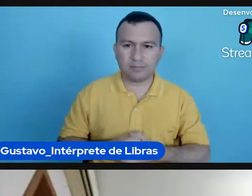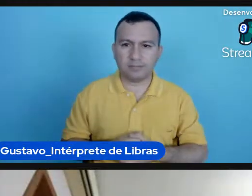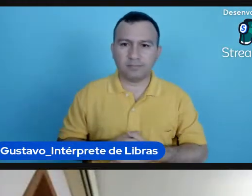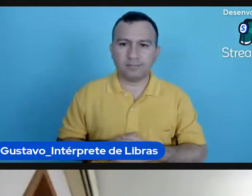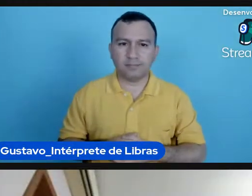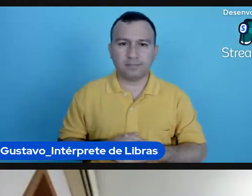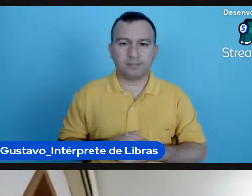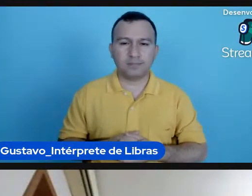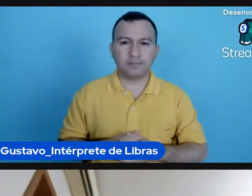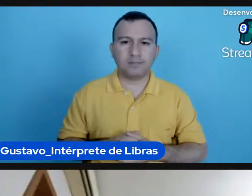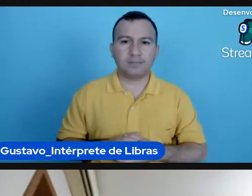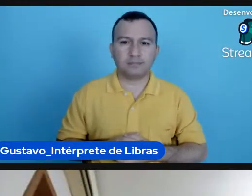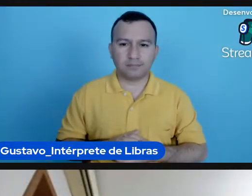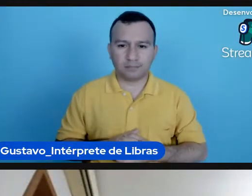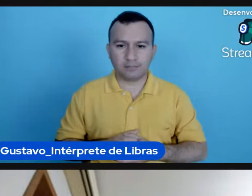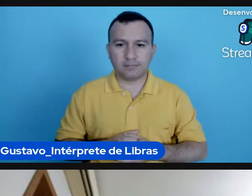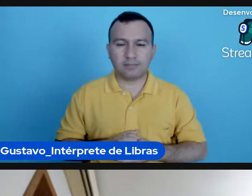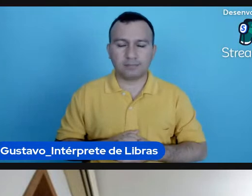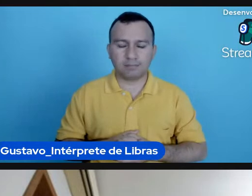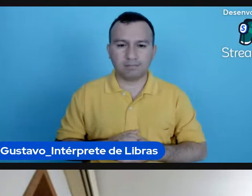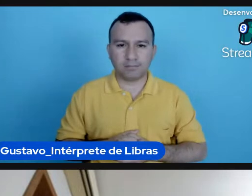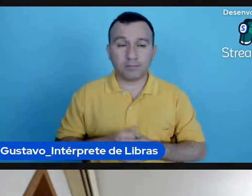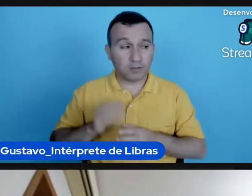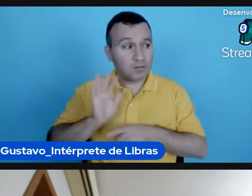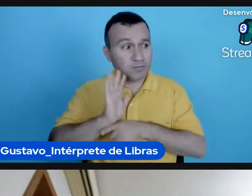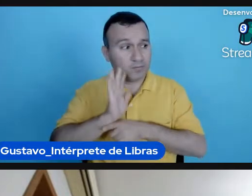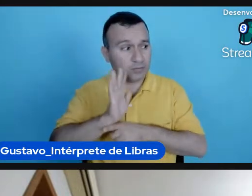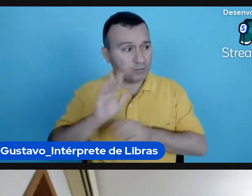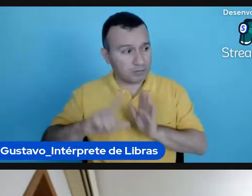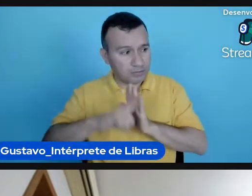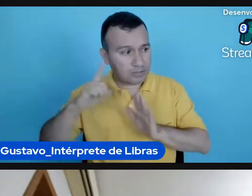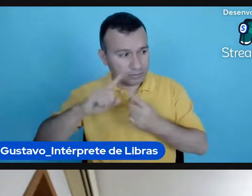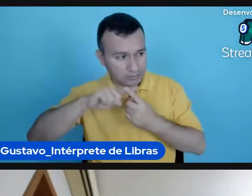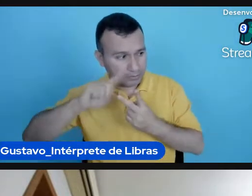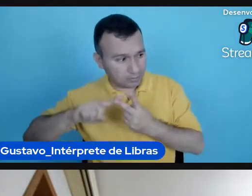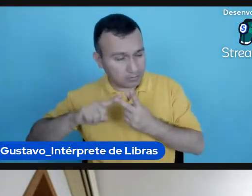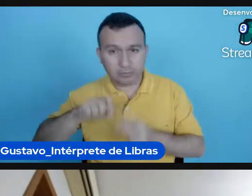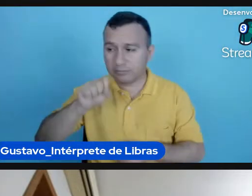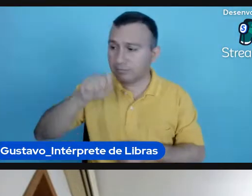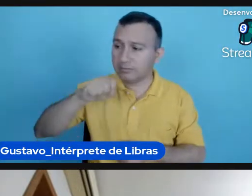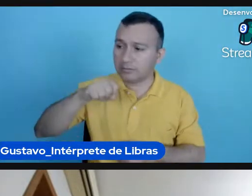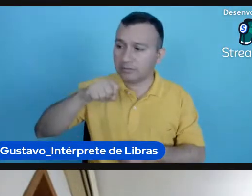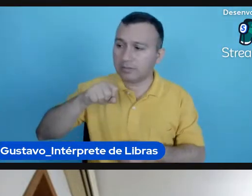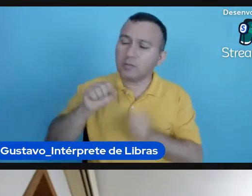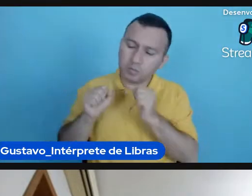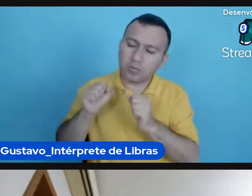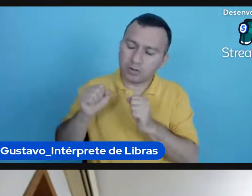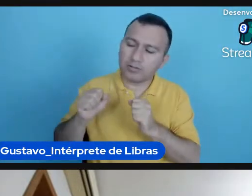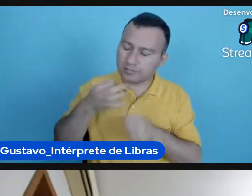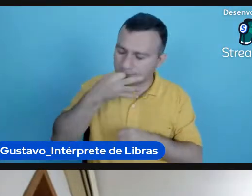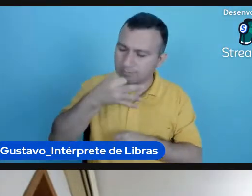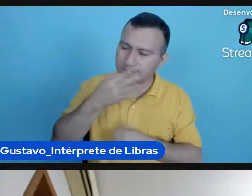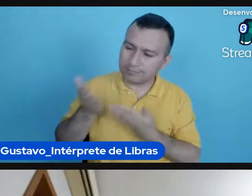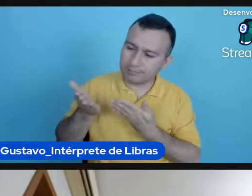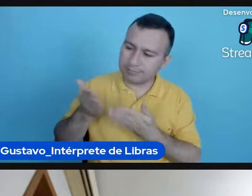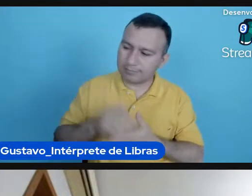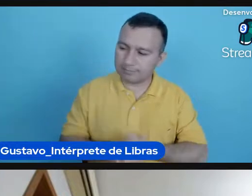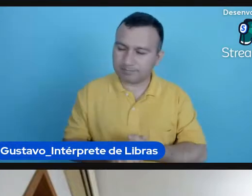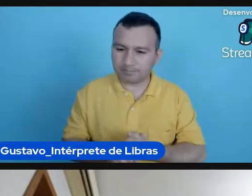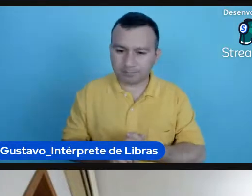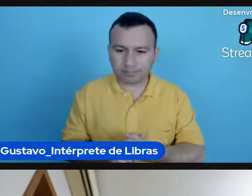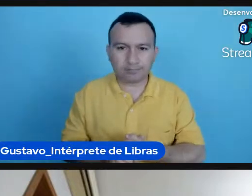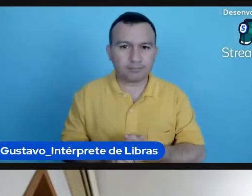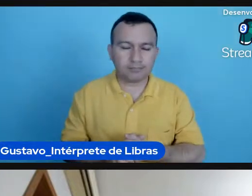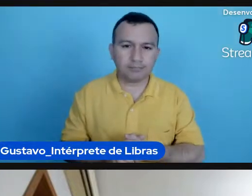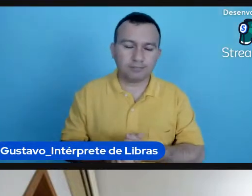Você pegou esses dois últimos? Aham, sim. Ah, então pode comentar. Tá, então eu vou